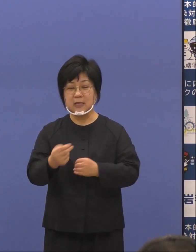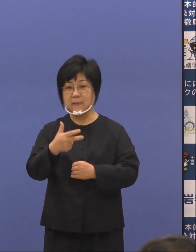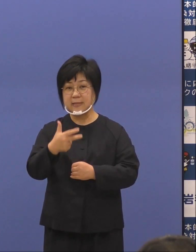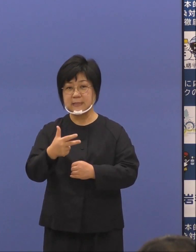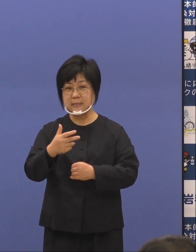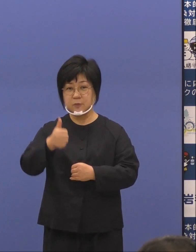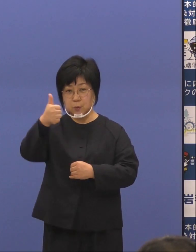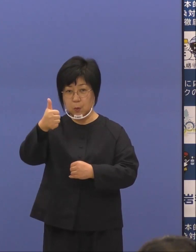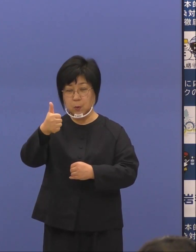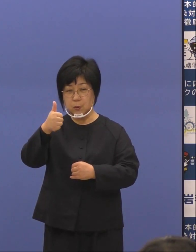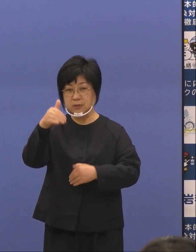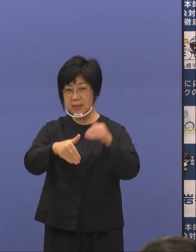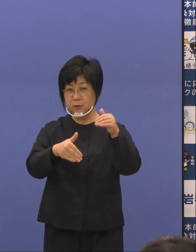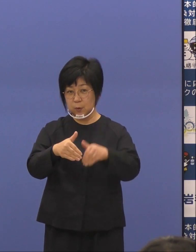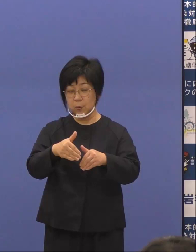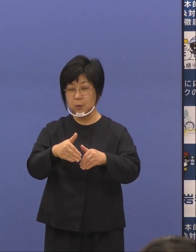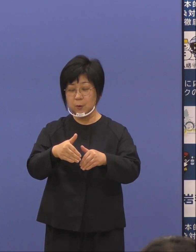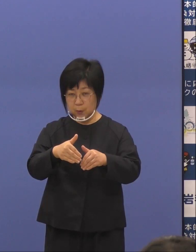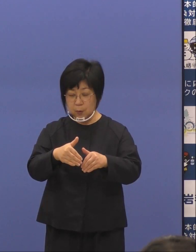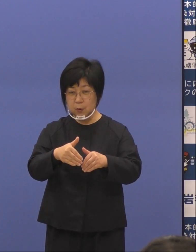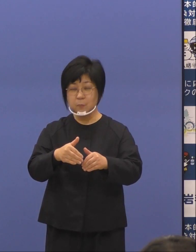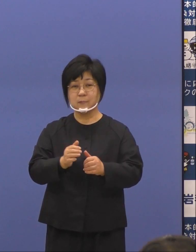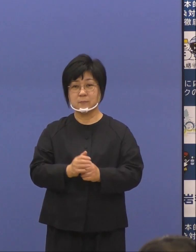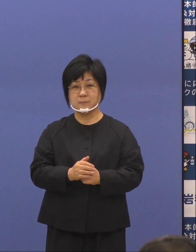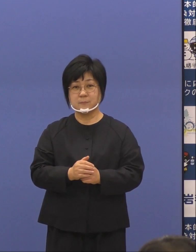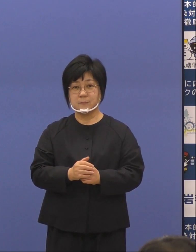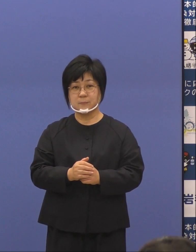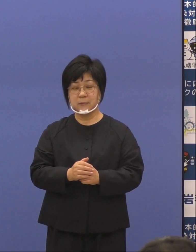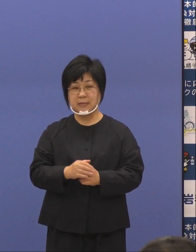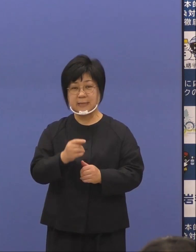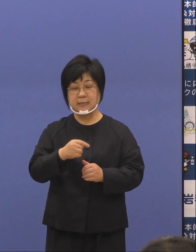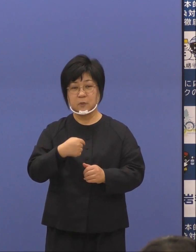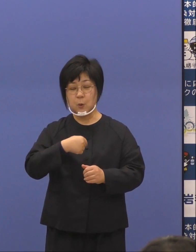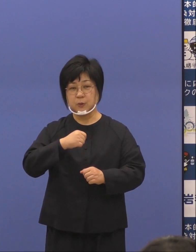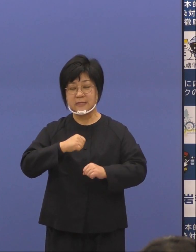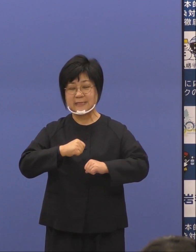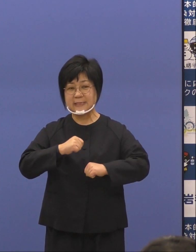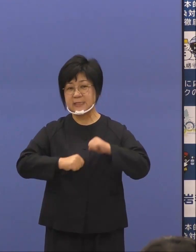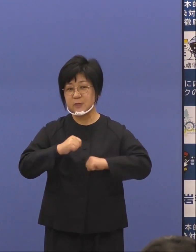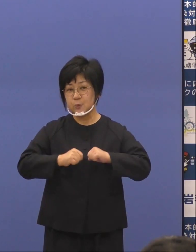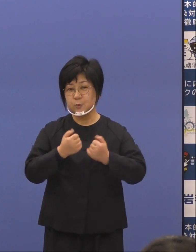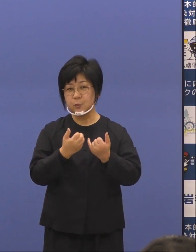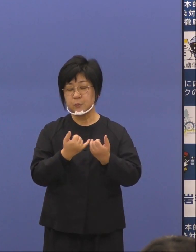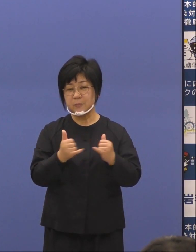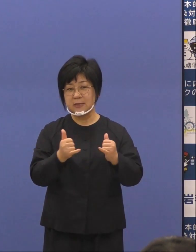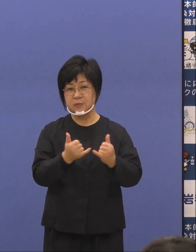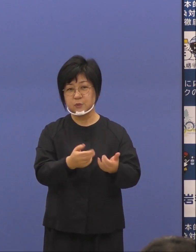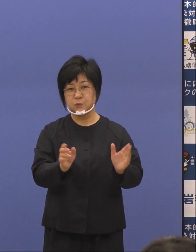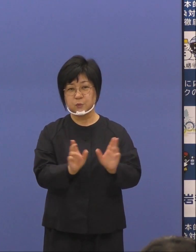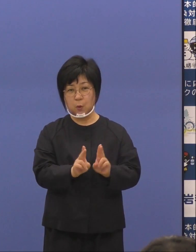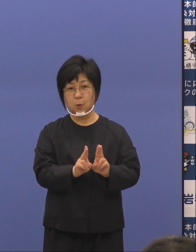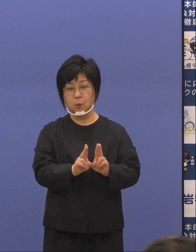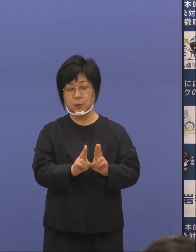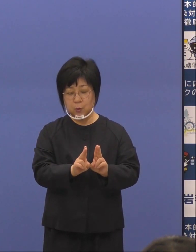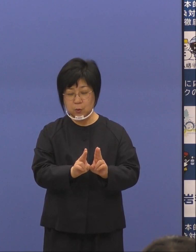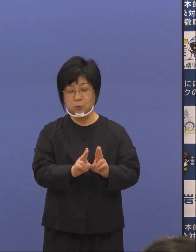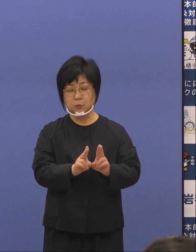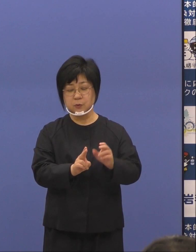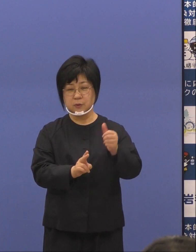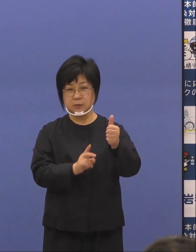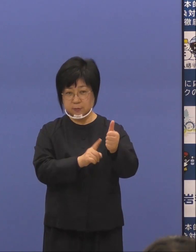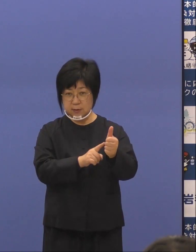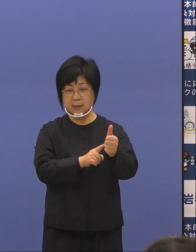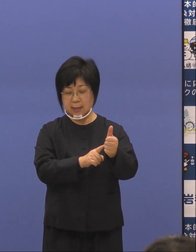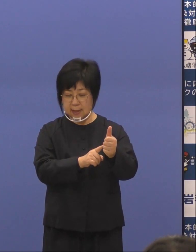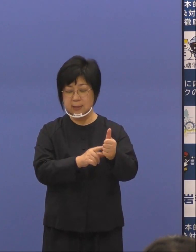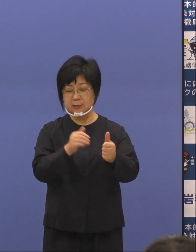票が行われて、推薦は得なかったもののですね、自民党が支援する新人というのが勝利しました。知事はですね、以